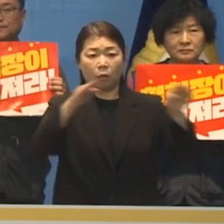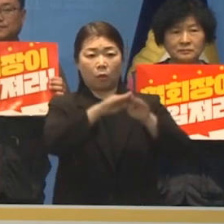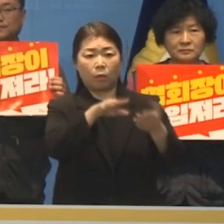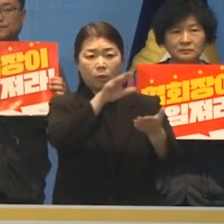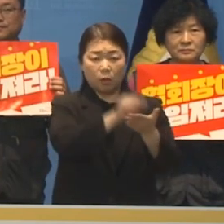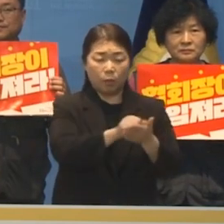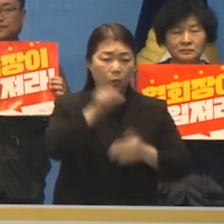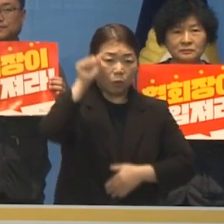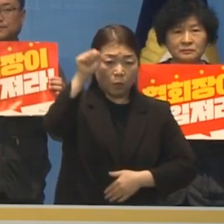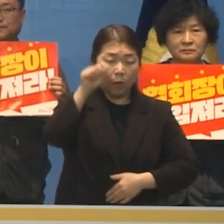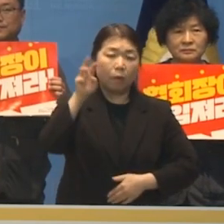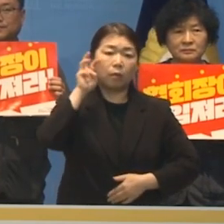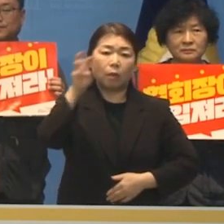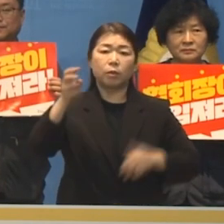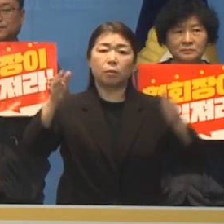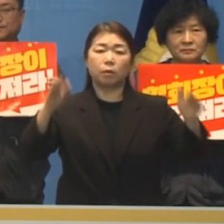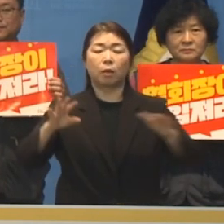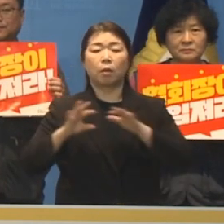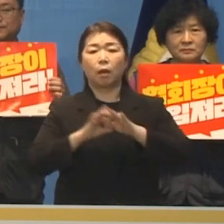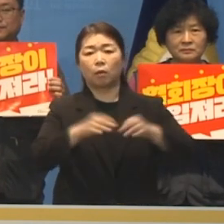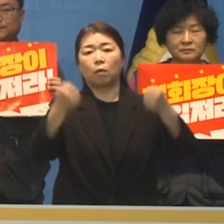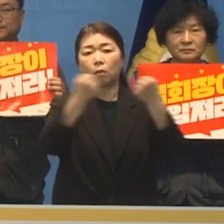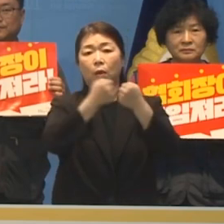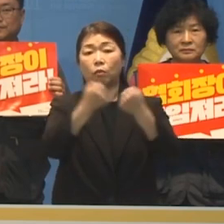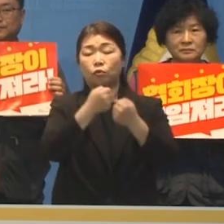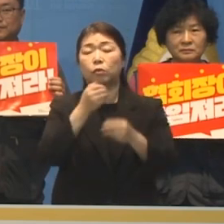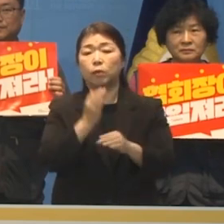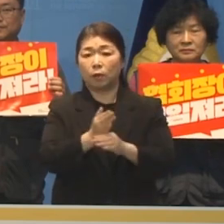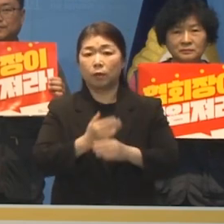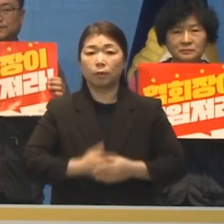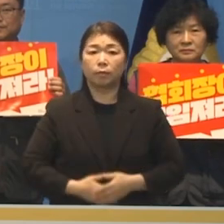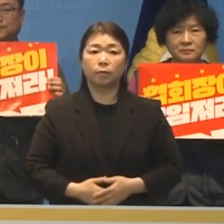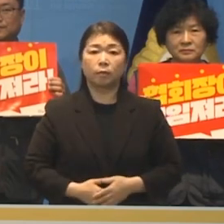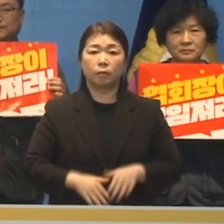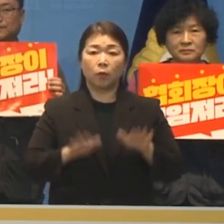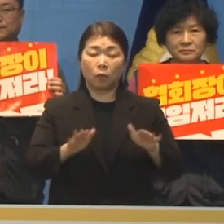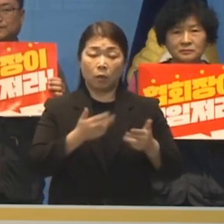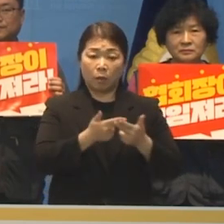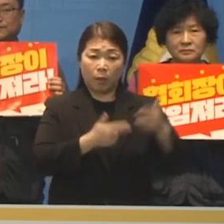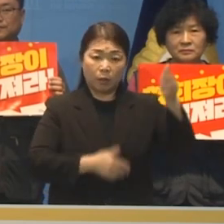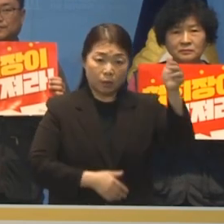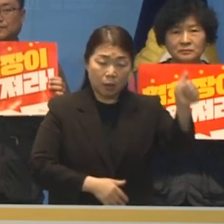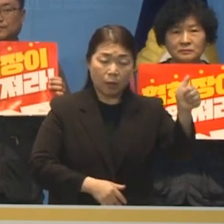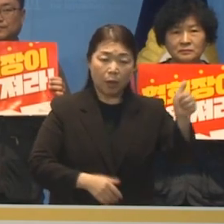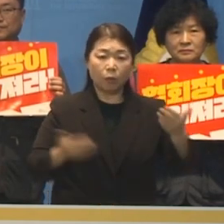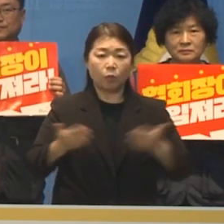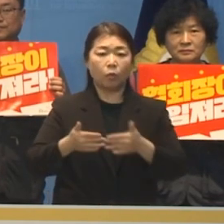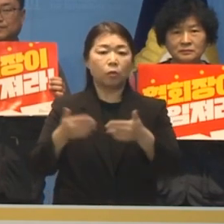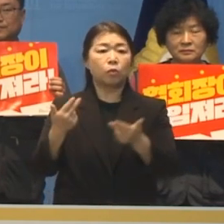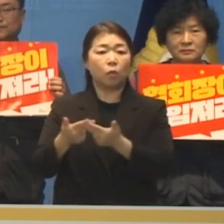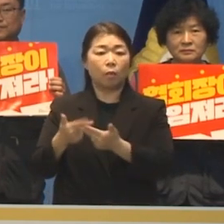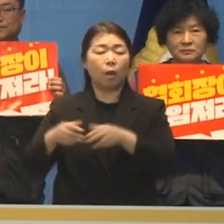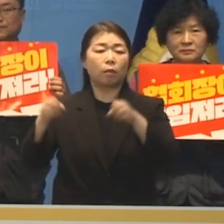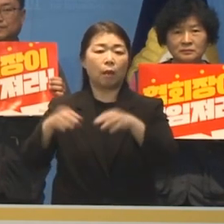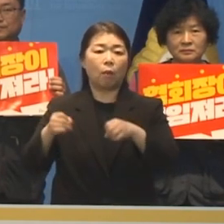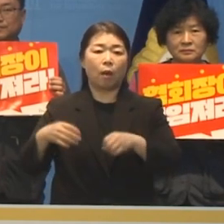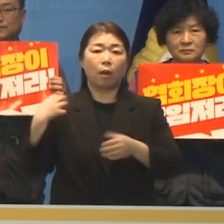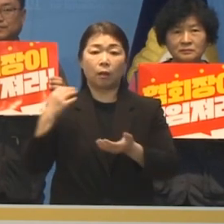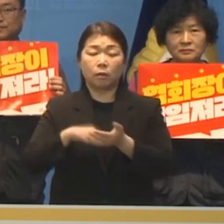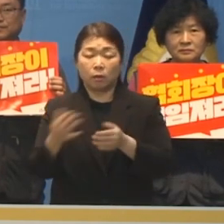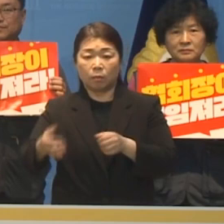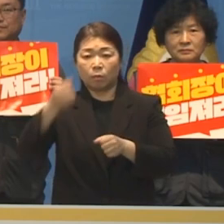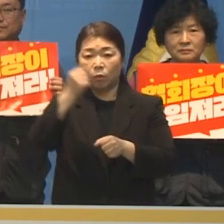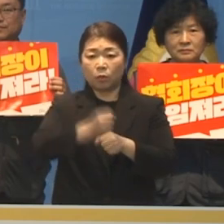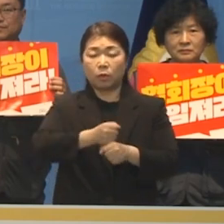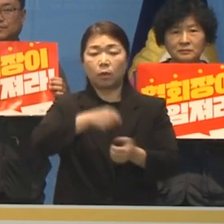비롯해서 30일째 농성 중입니다. 저희는 오늘 협회장에게 노동조합과의 대화, 원칙 복직을